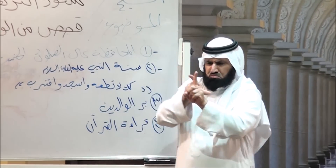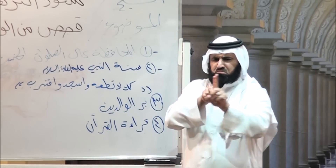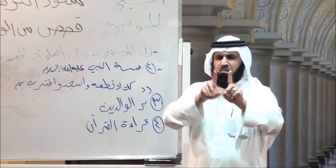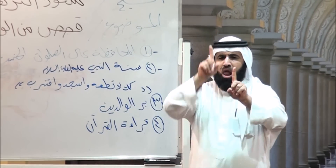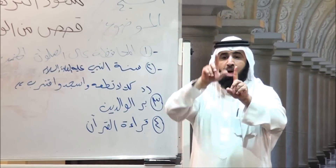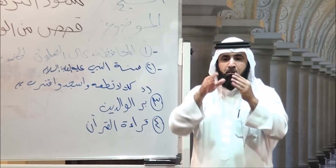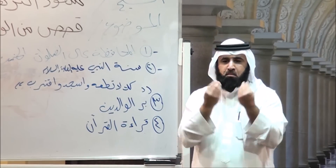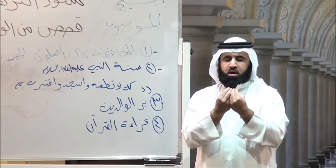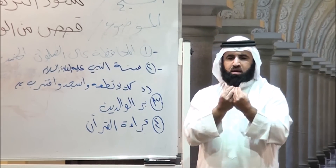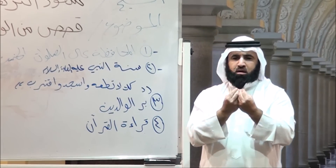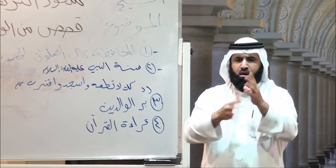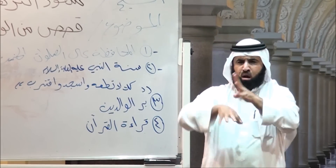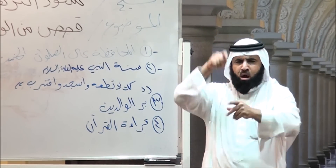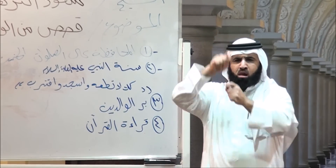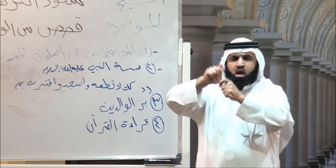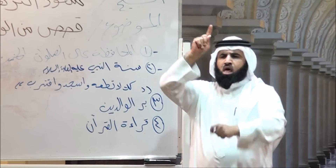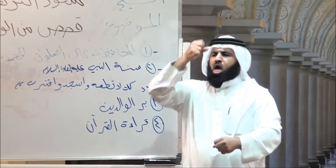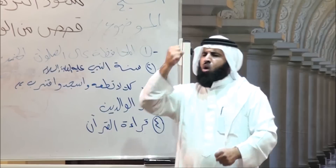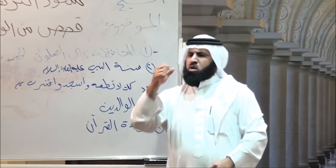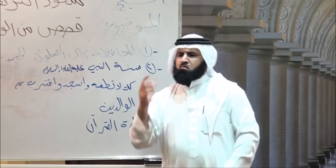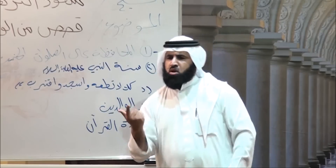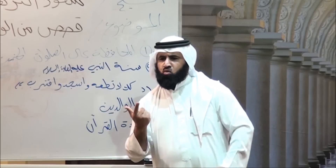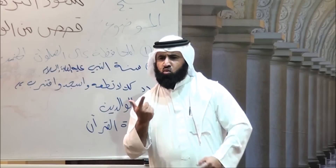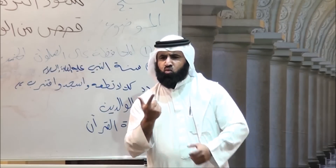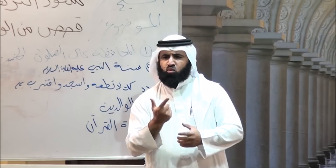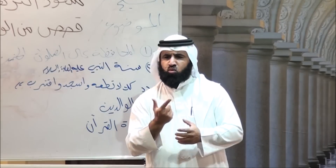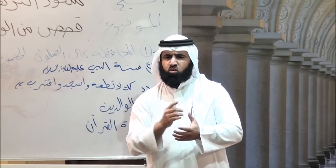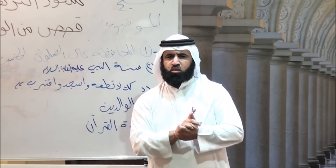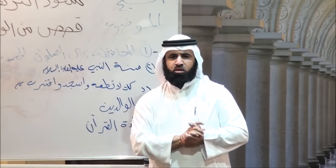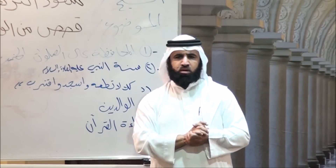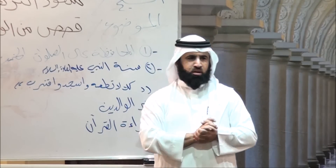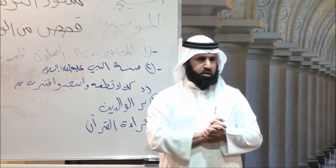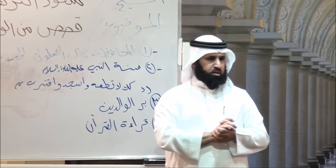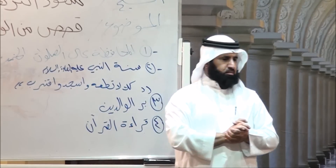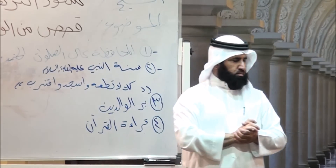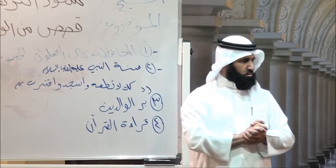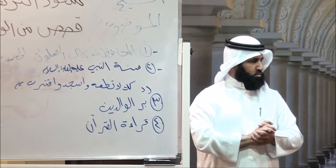ما أعظم خلق الله؟ ما أعظم جند الله؟